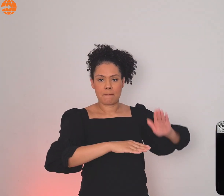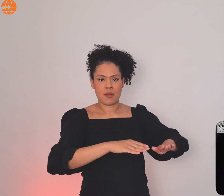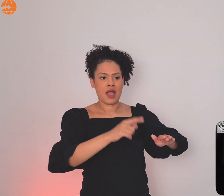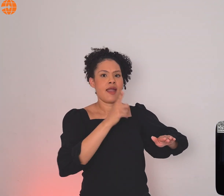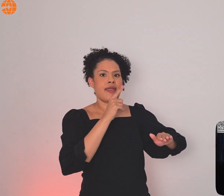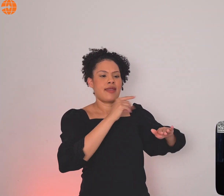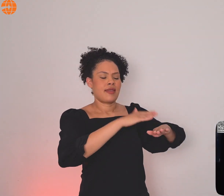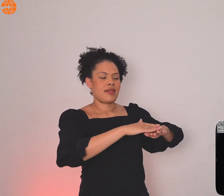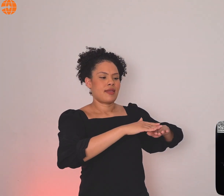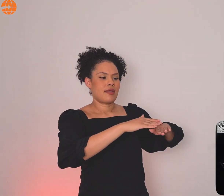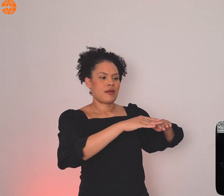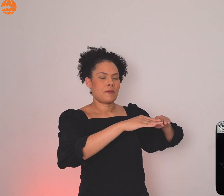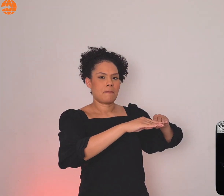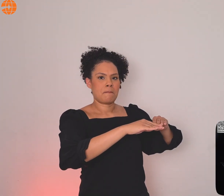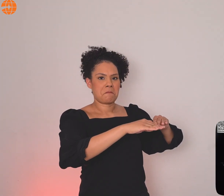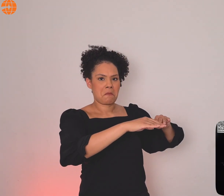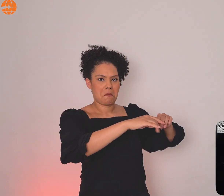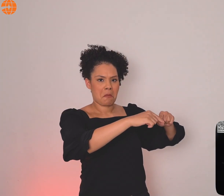por crocodilos.